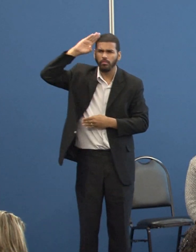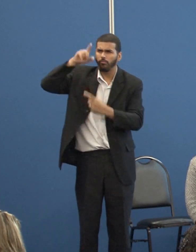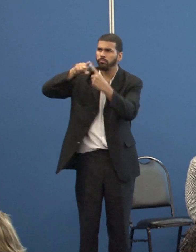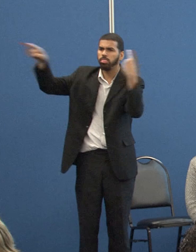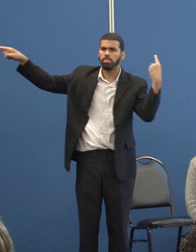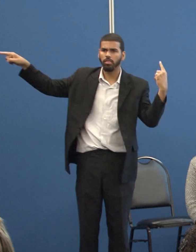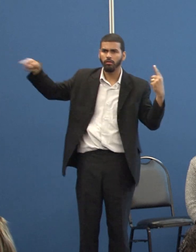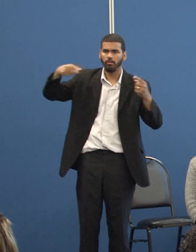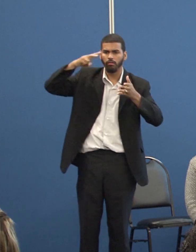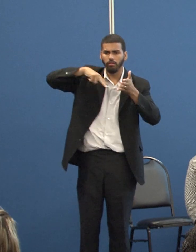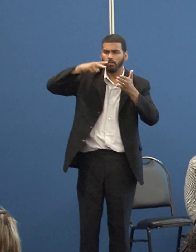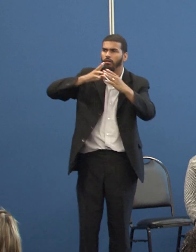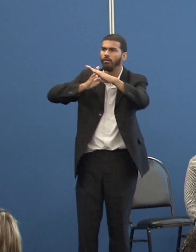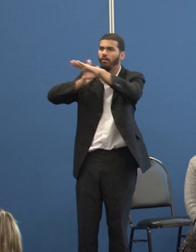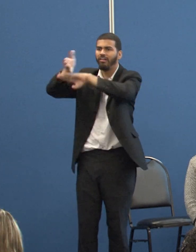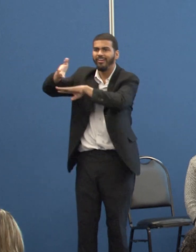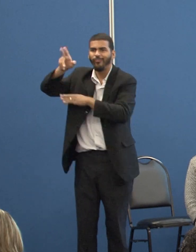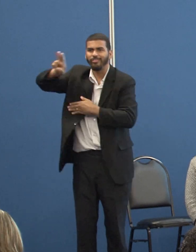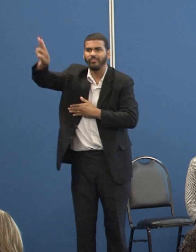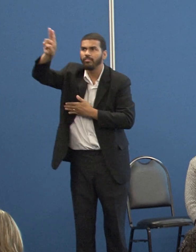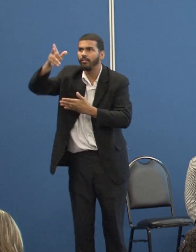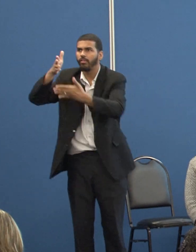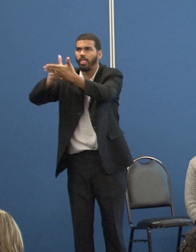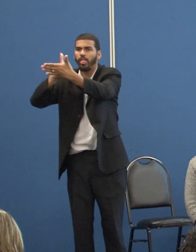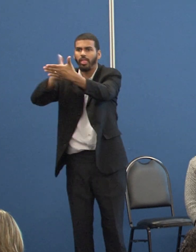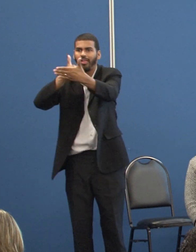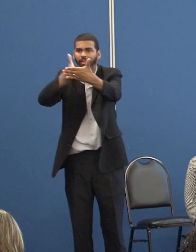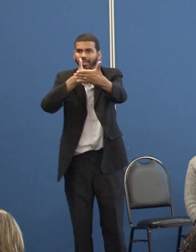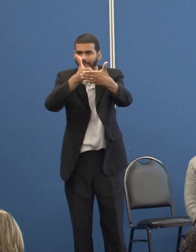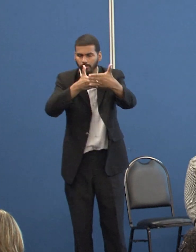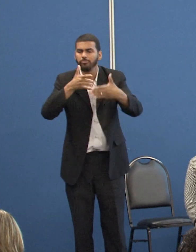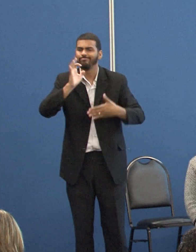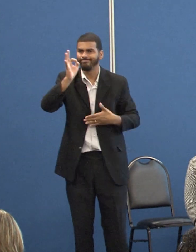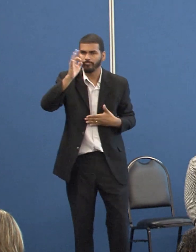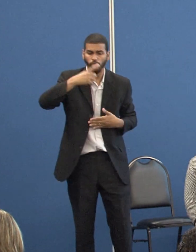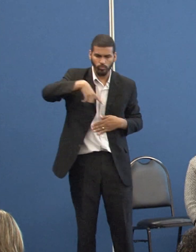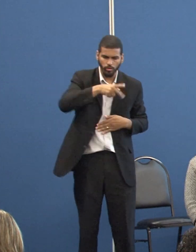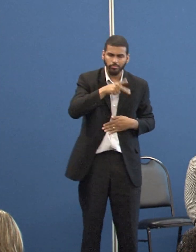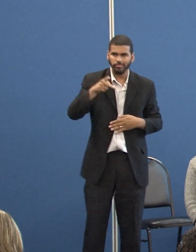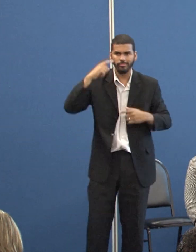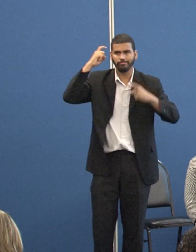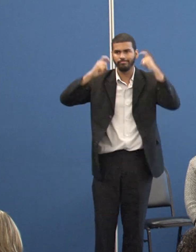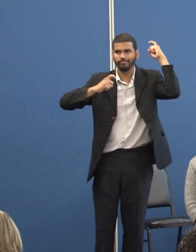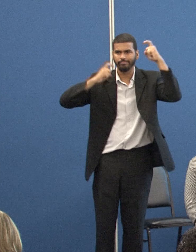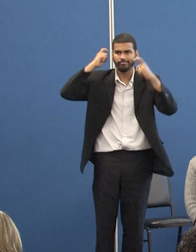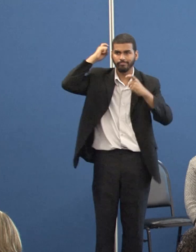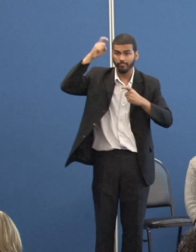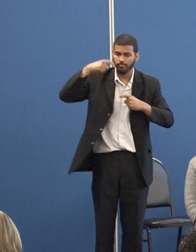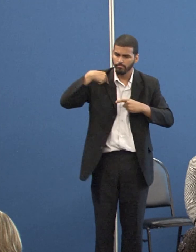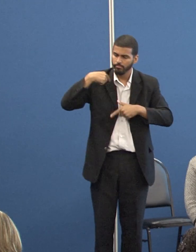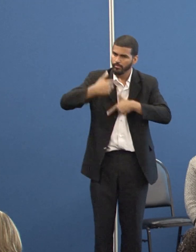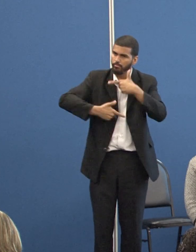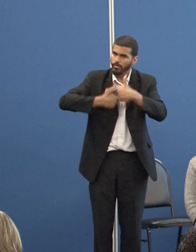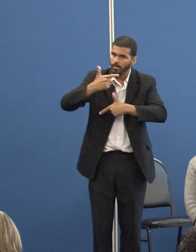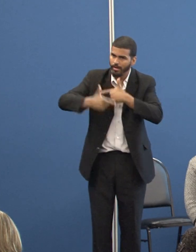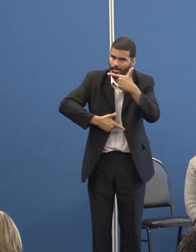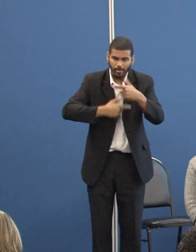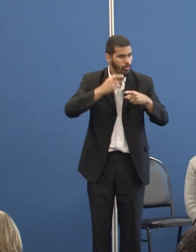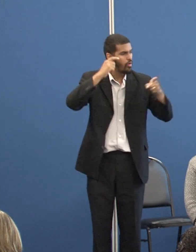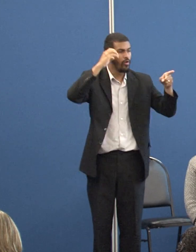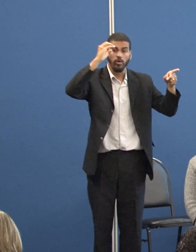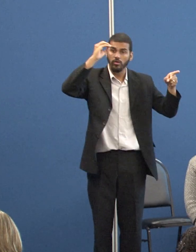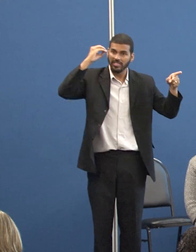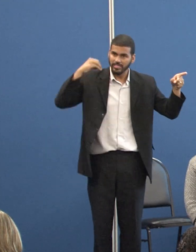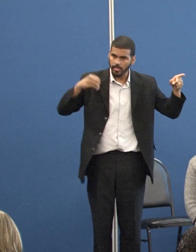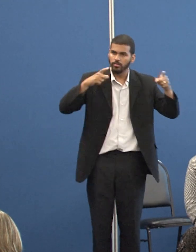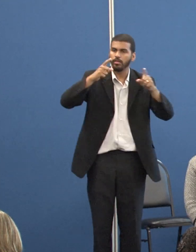preocupa, né, a todos nós. Estamos aí num trabalho árduo, Osilene com as cursos de extensões,